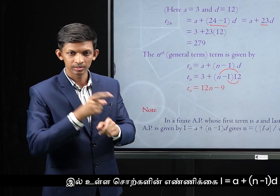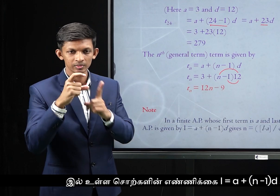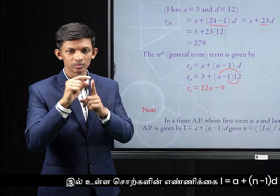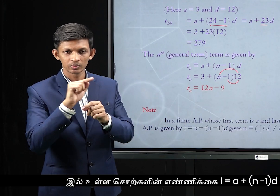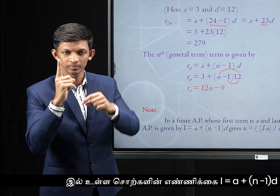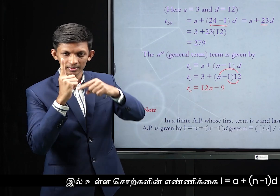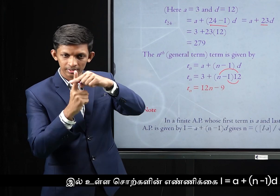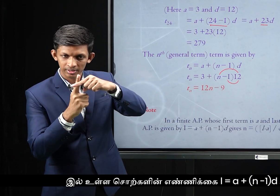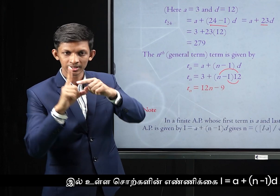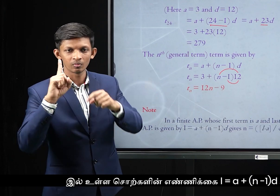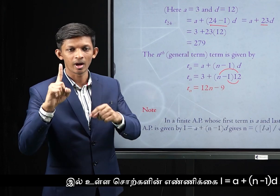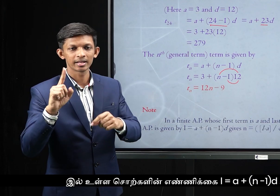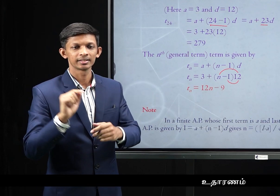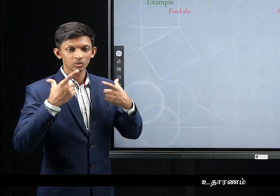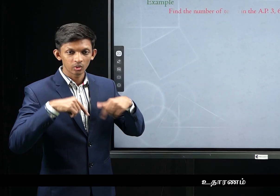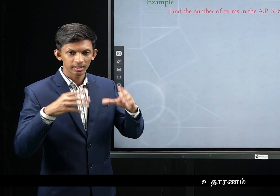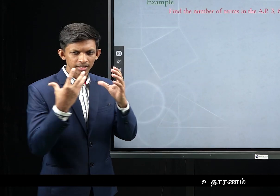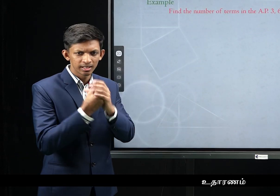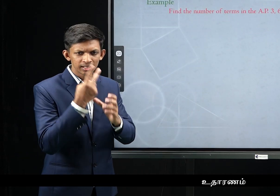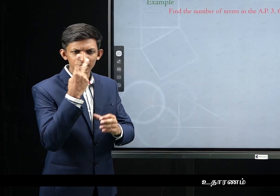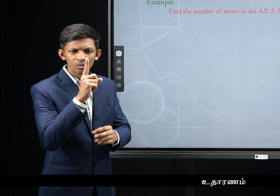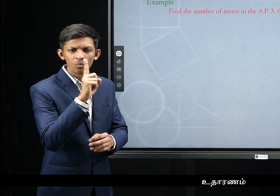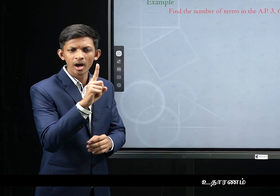ஆல் கொடுக்கப்பட்டால். உதாரணம்: